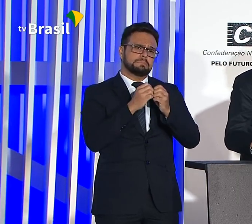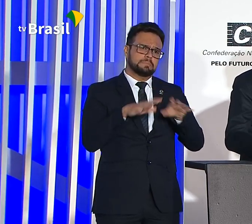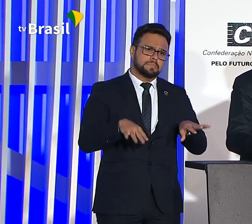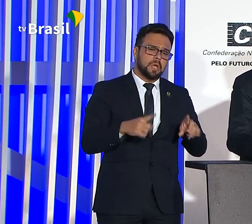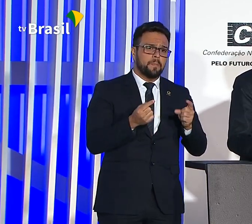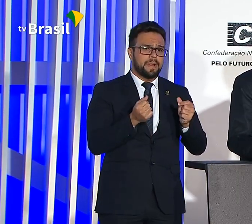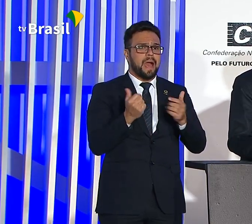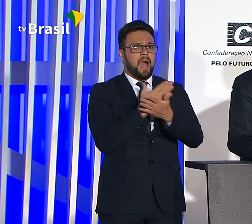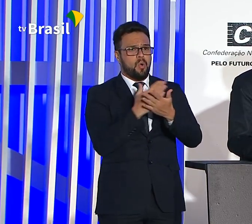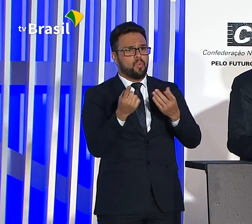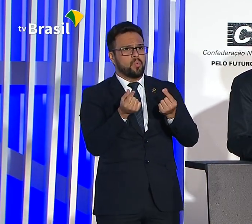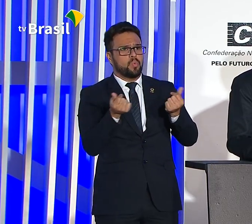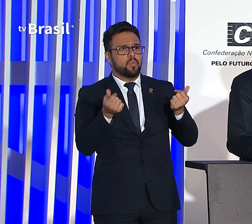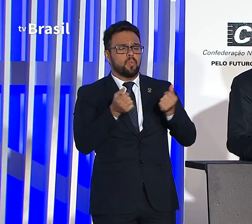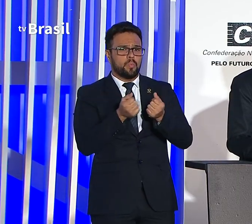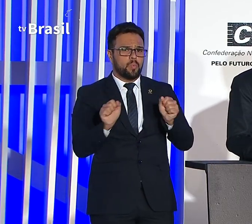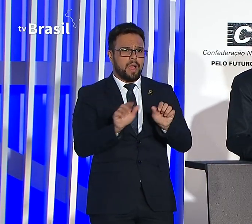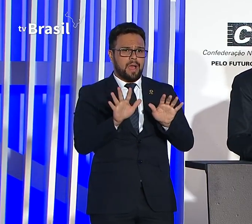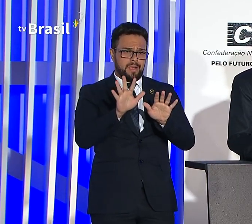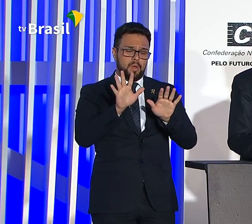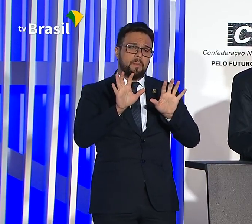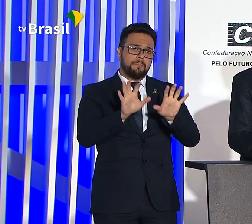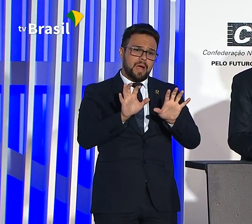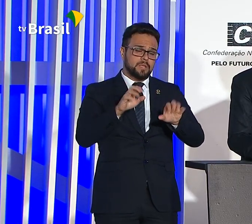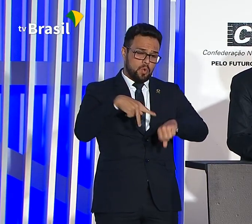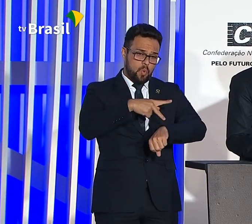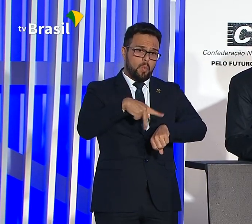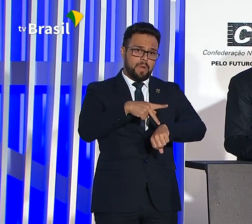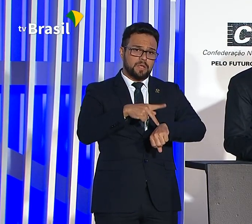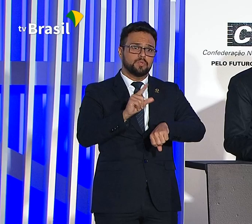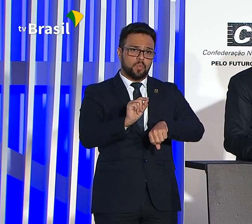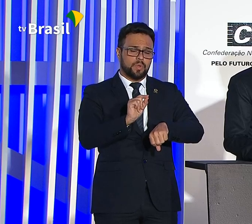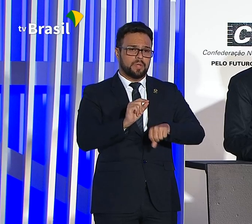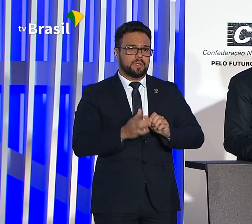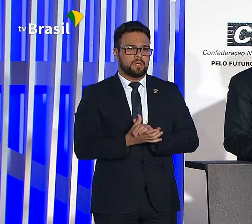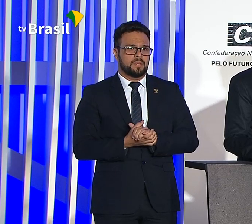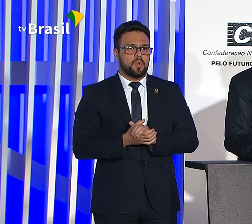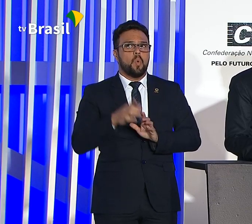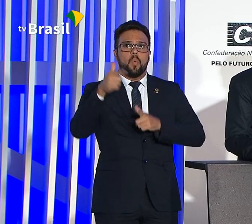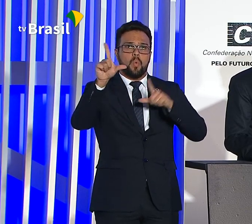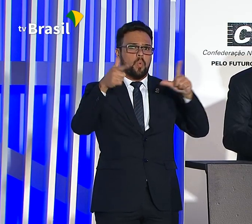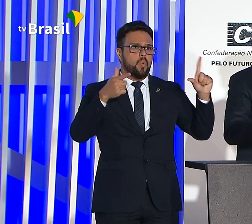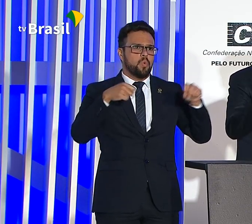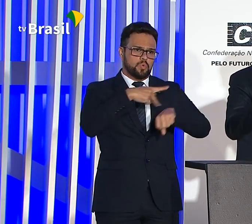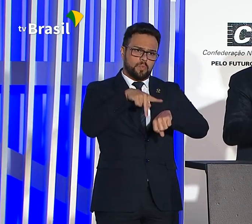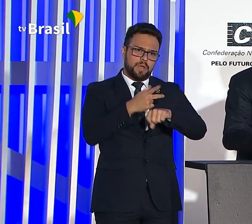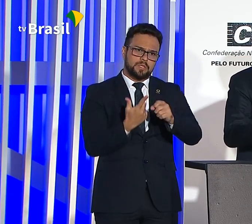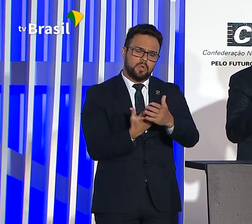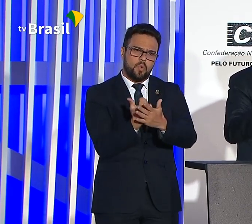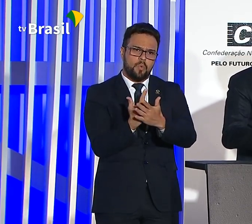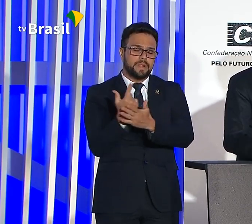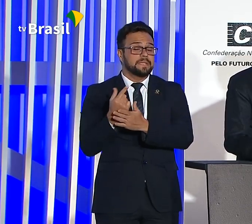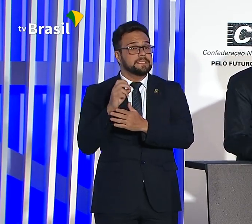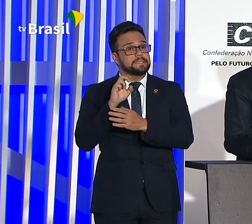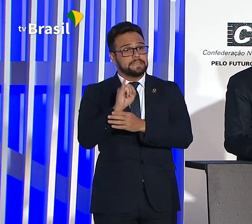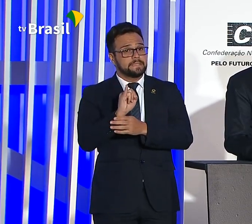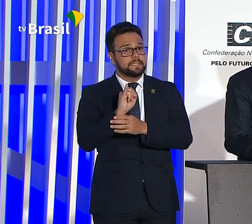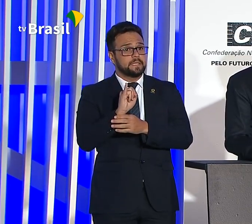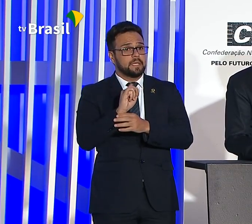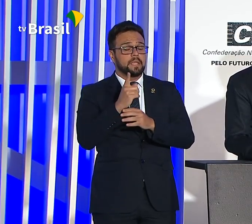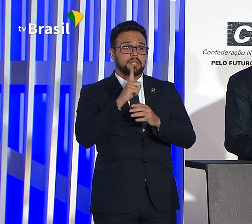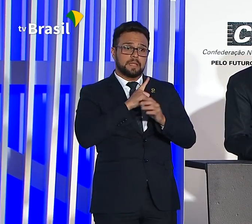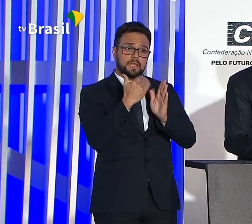preço de alguns produtos mas o país que compra esses produtos os países se eles forem olhar na